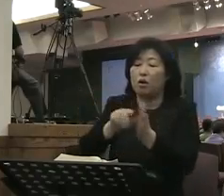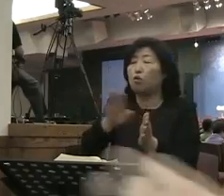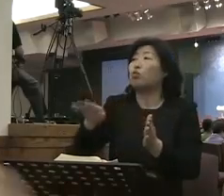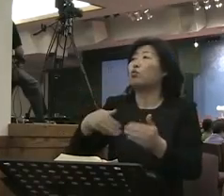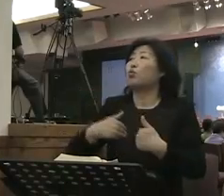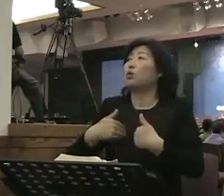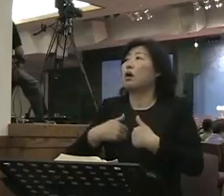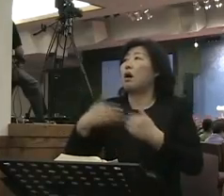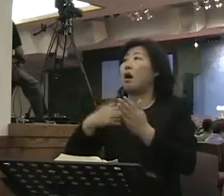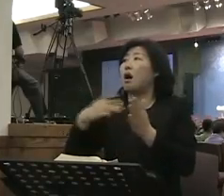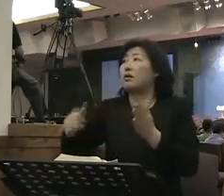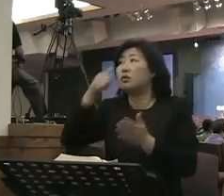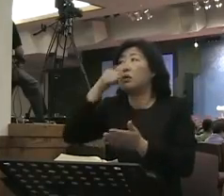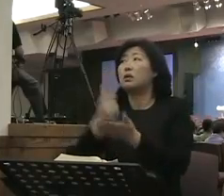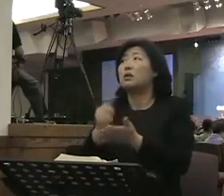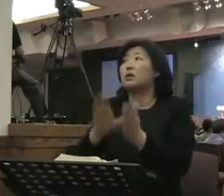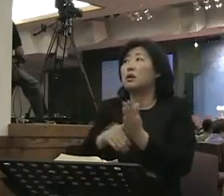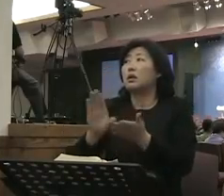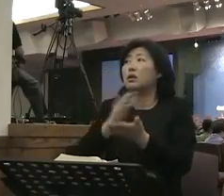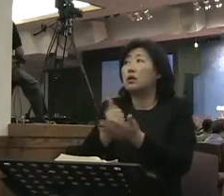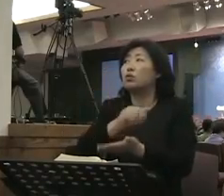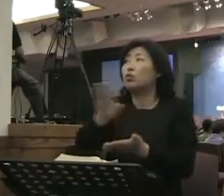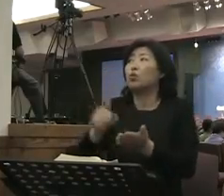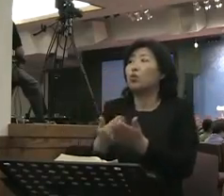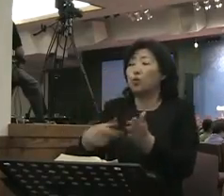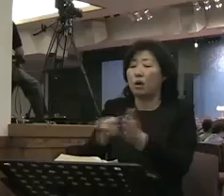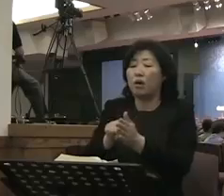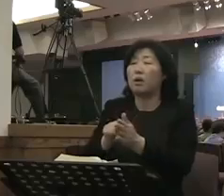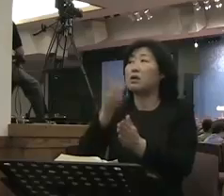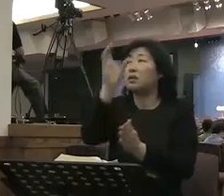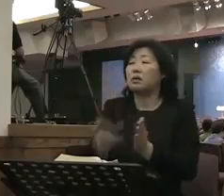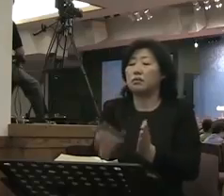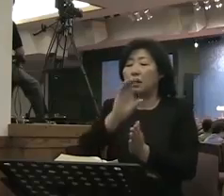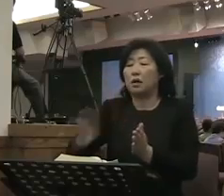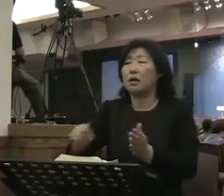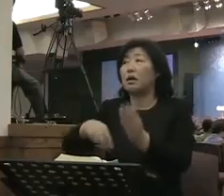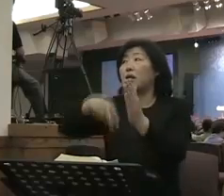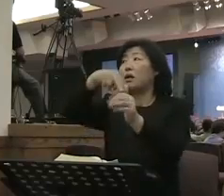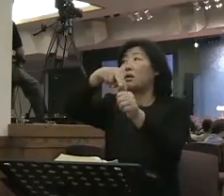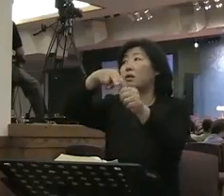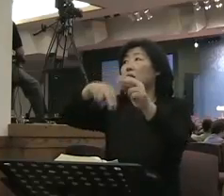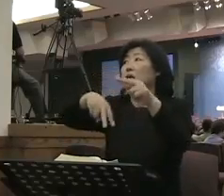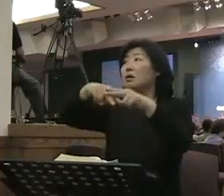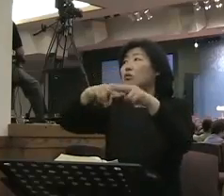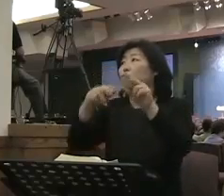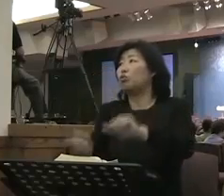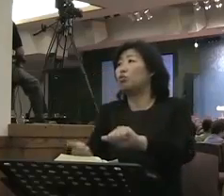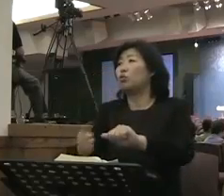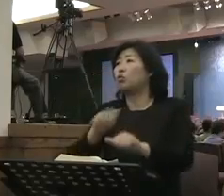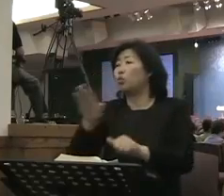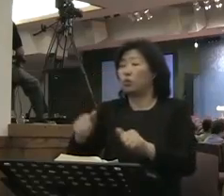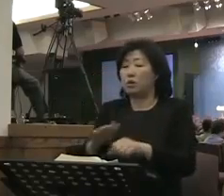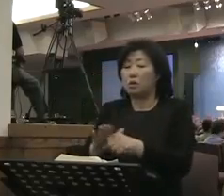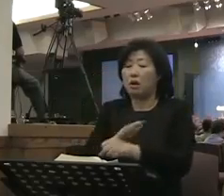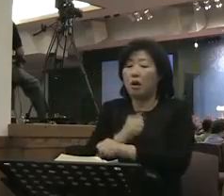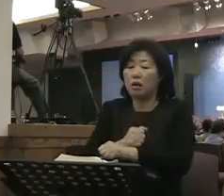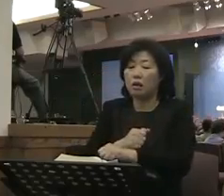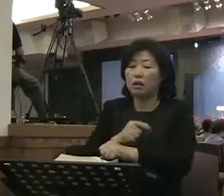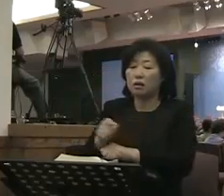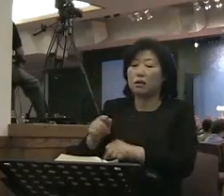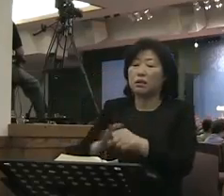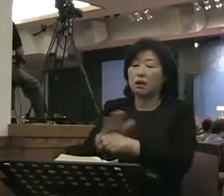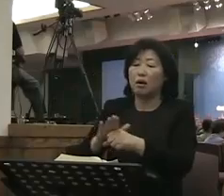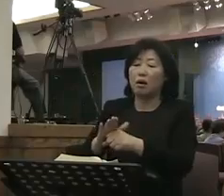우리가 아직 죄인 되었을 때 그리스도께서 우리를 위하여 십자가에 달려 죽으심으로 우리를 사랑하신다는 그